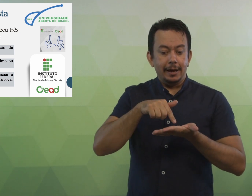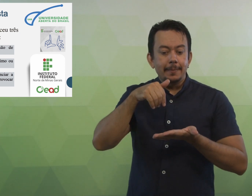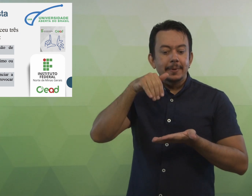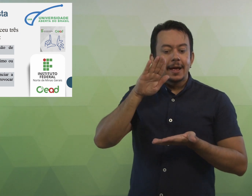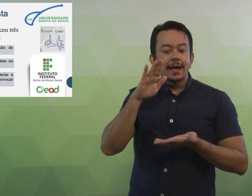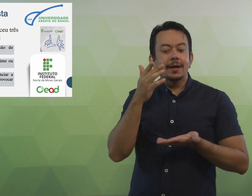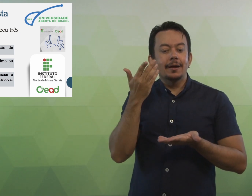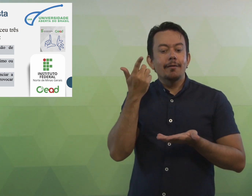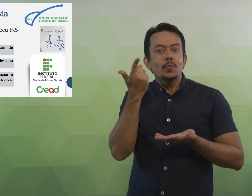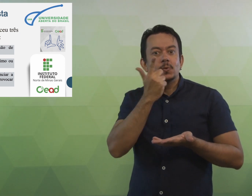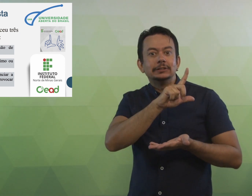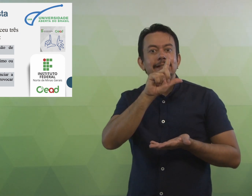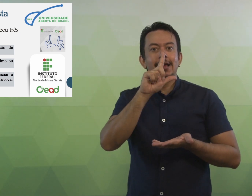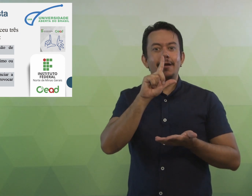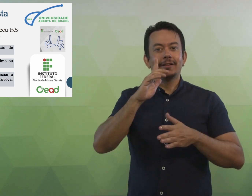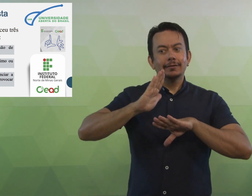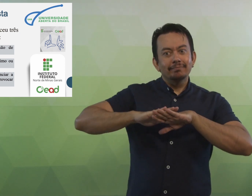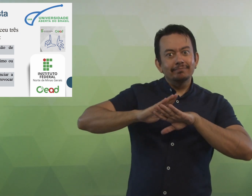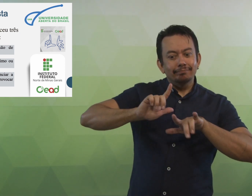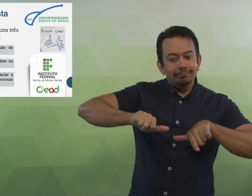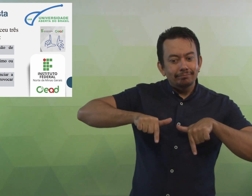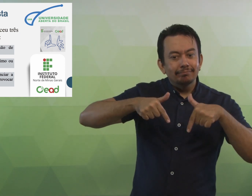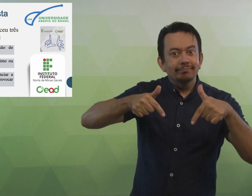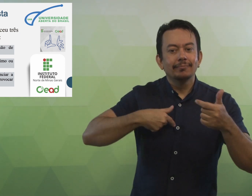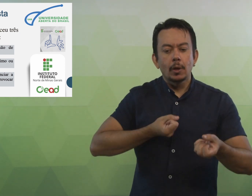função expressiva.